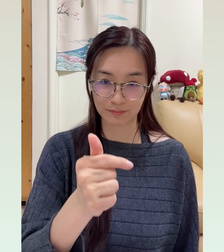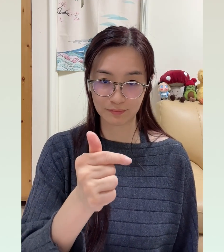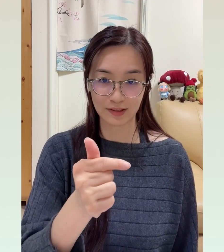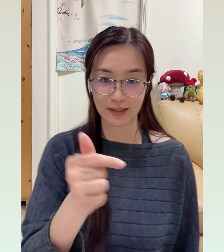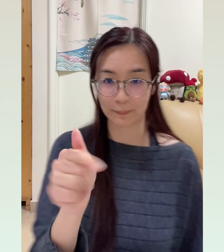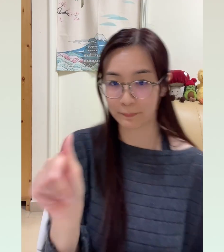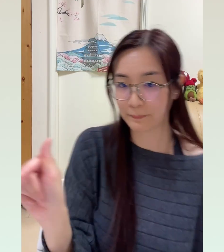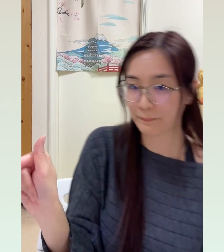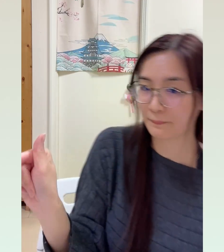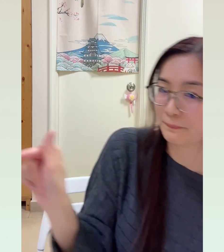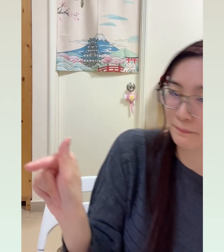10